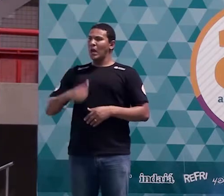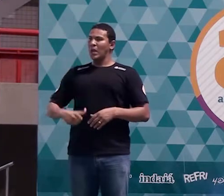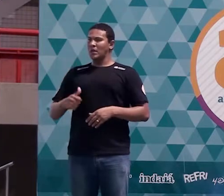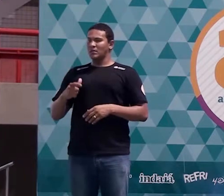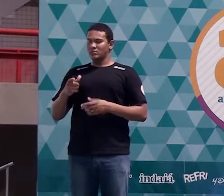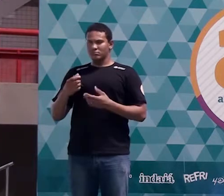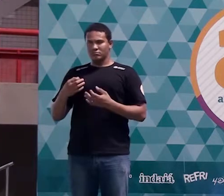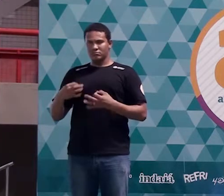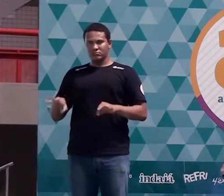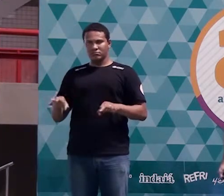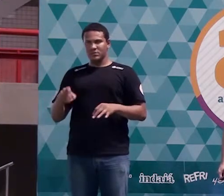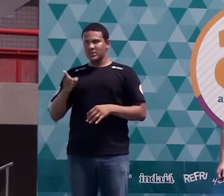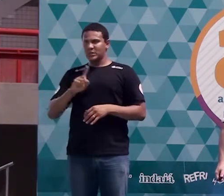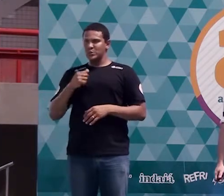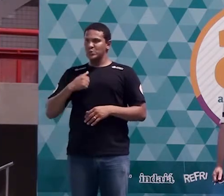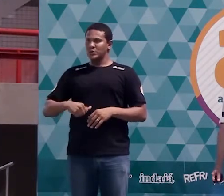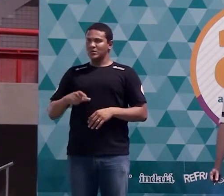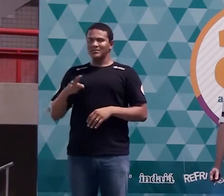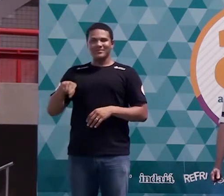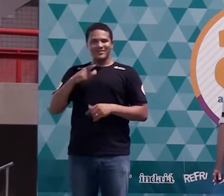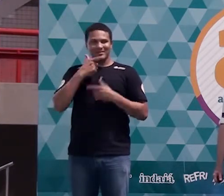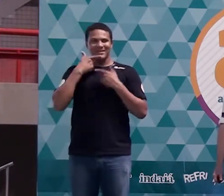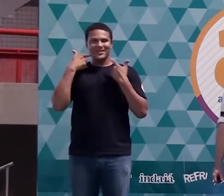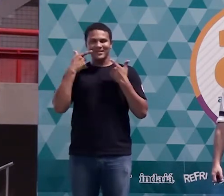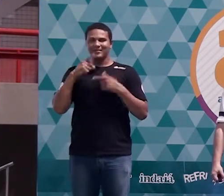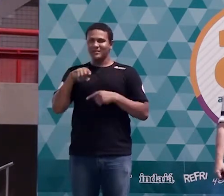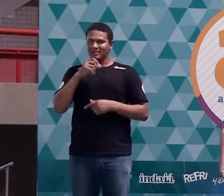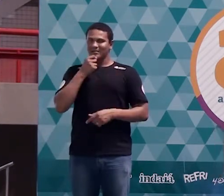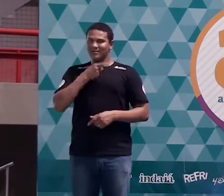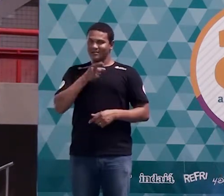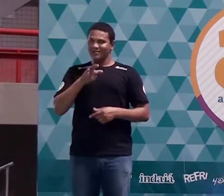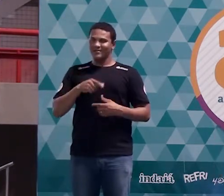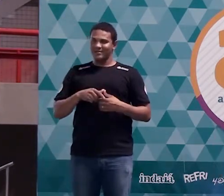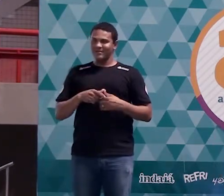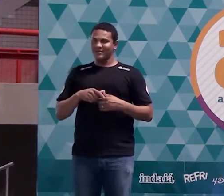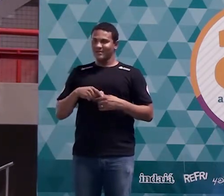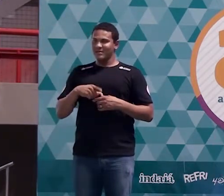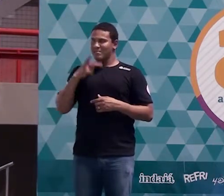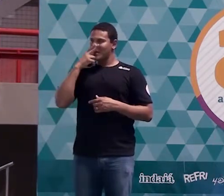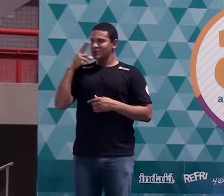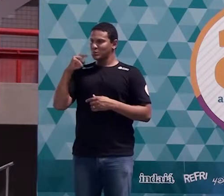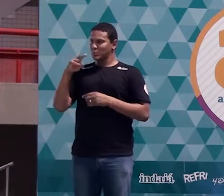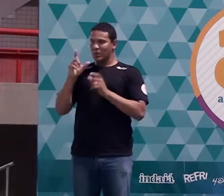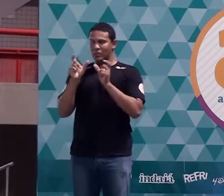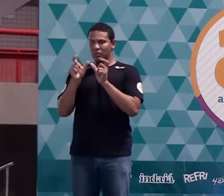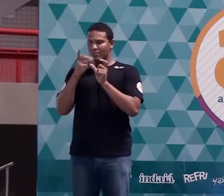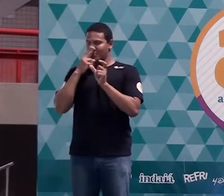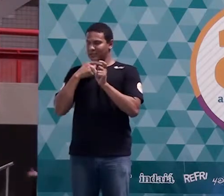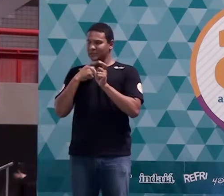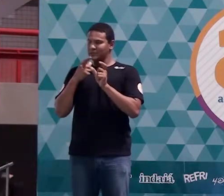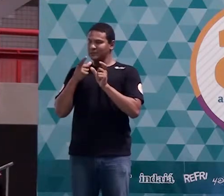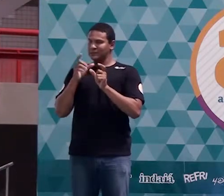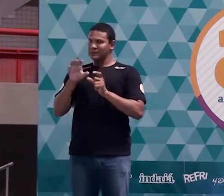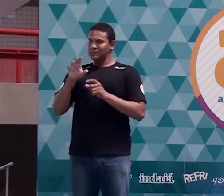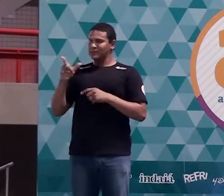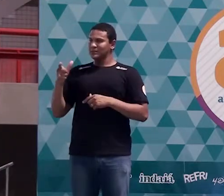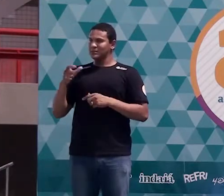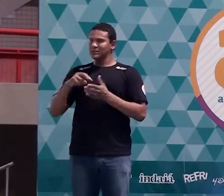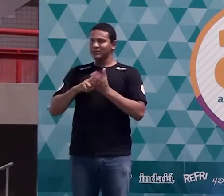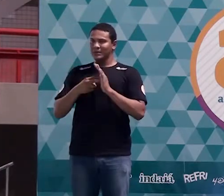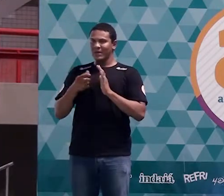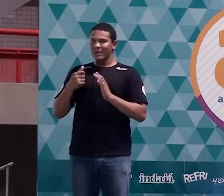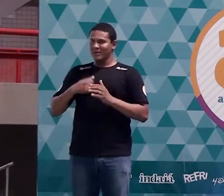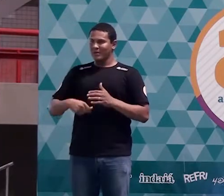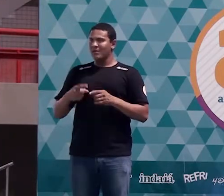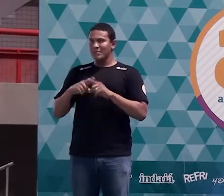redação, vocês são muito simpáticos, viu? É tudo lindo. Quando eu estiver, a gente tem que rir, a gente nasceu para ser feliz. Uma hora dessa para a gente estar sofrendo não serve